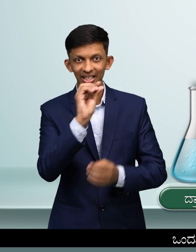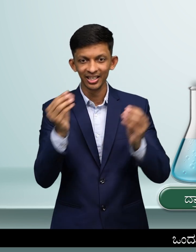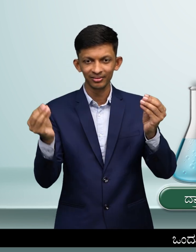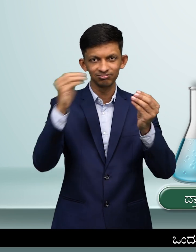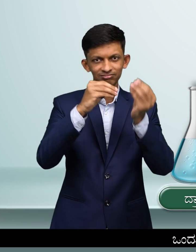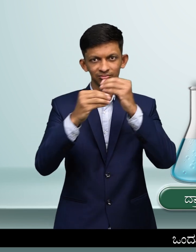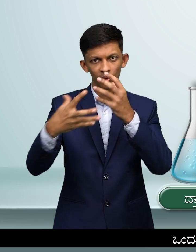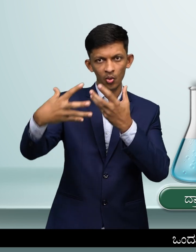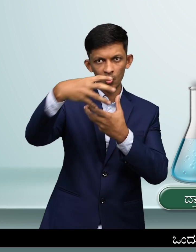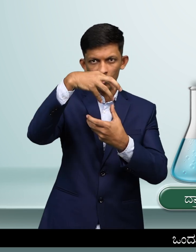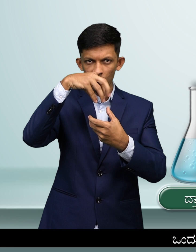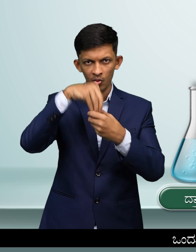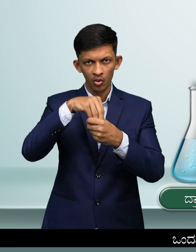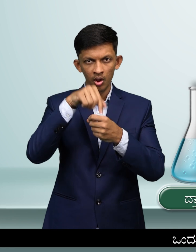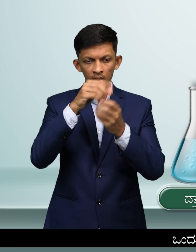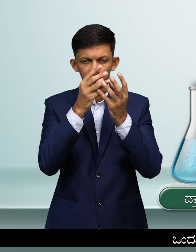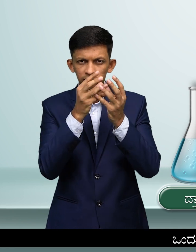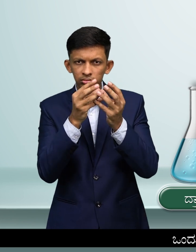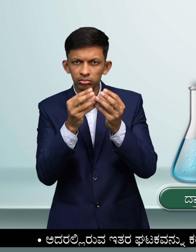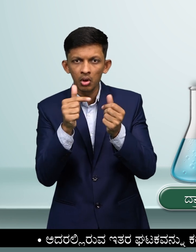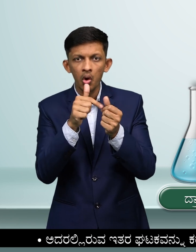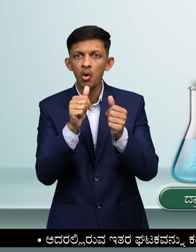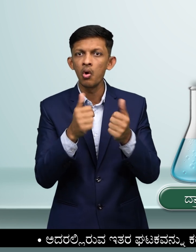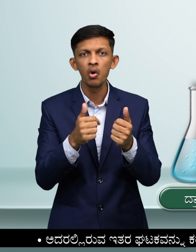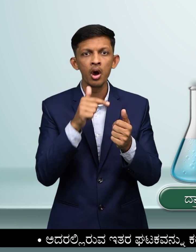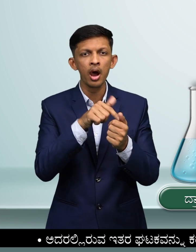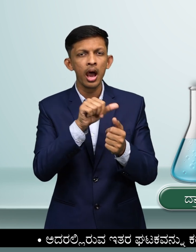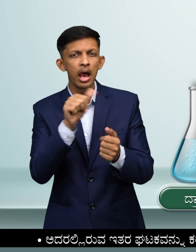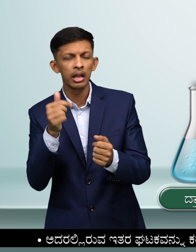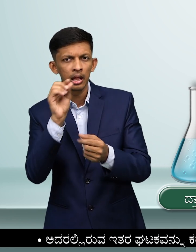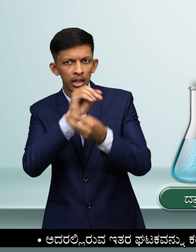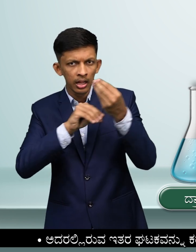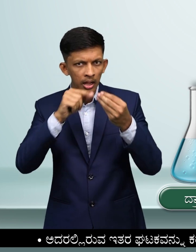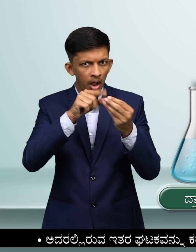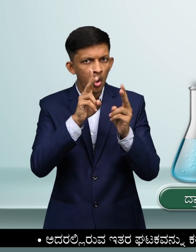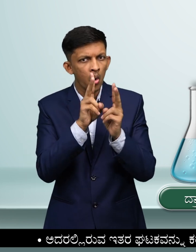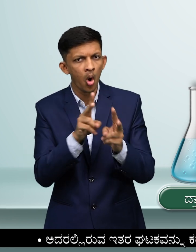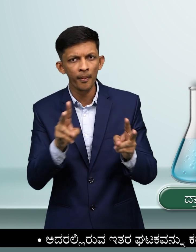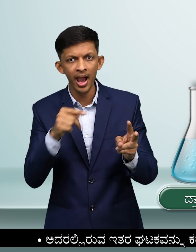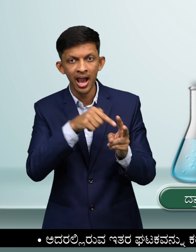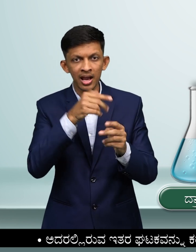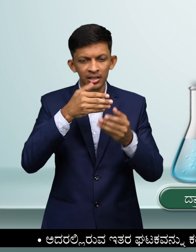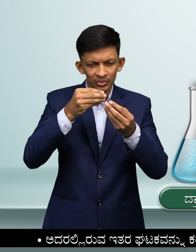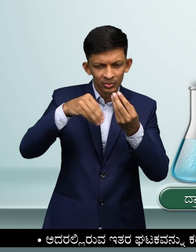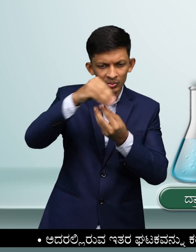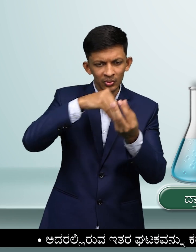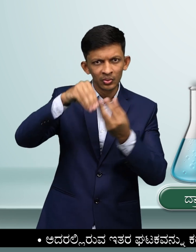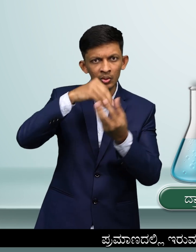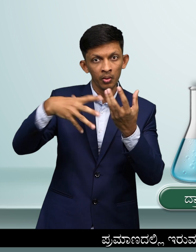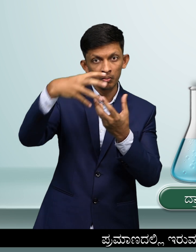ಒಂದು ದ್ರಾವಕ ಮತ್ತು ದ್ರಾವಕ. ಅದರಲ್ಲಿರುವ ಇತರ ಘಟಕವನ್ನು ಕರಗಿಸುವ ದ್ರಾವಣದ ಘಟಕವನ್ನು